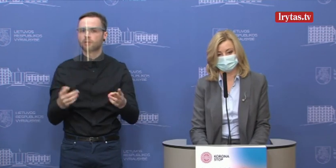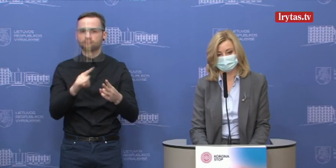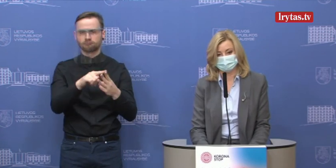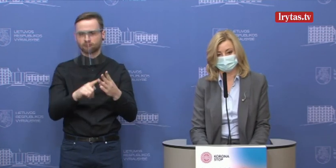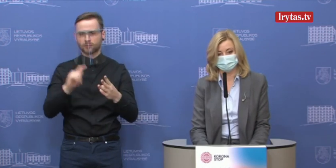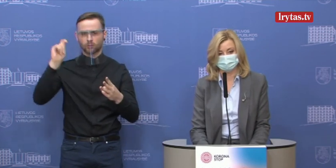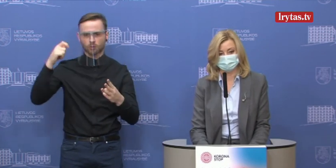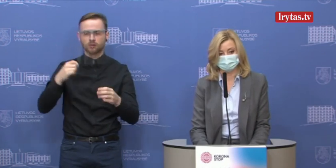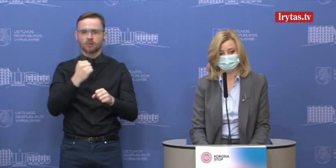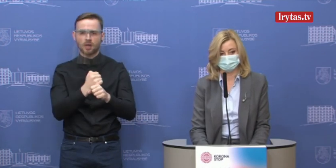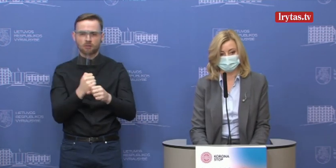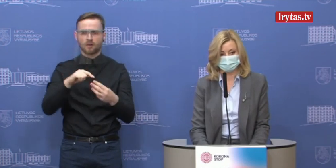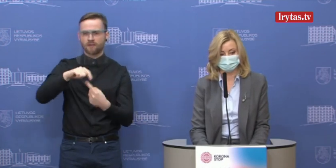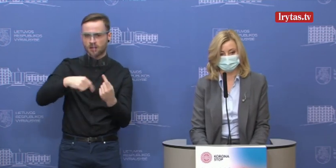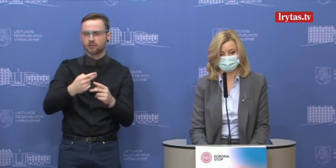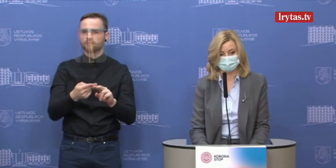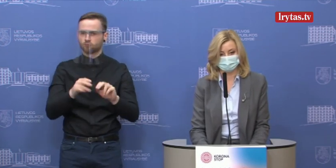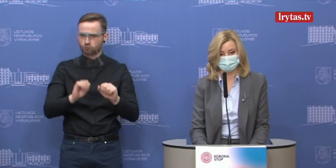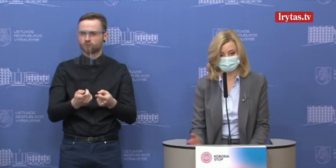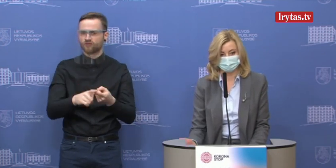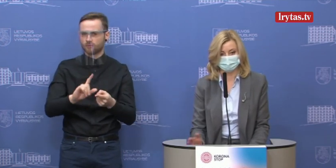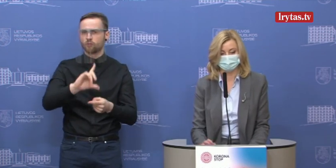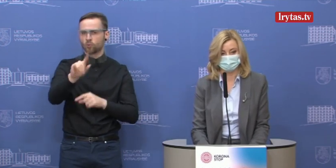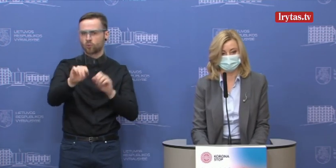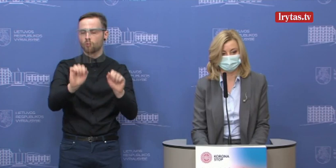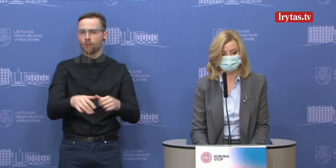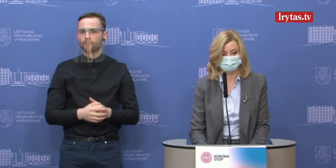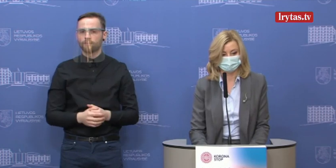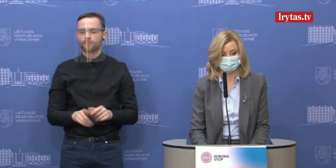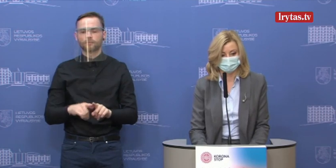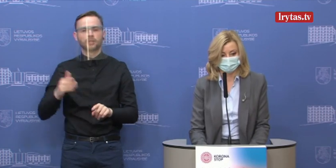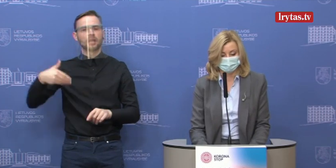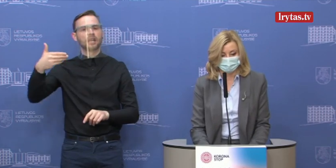Galvoju, kad ateityje, stebėdami situaciją, tiek